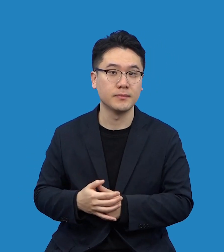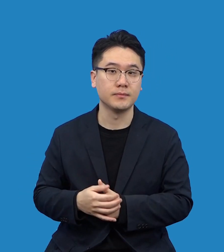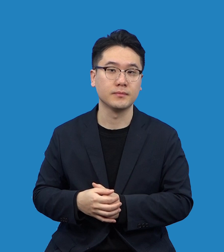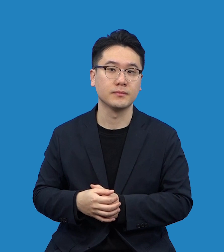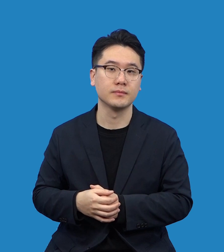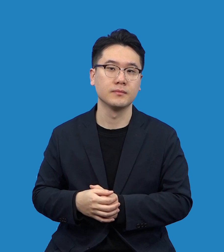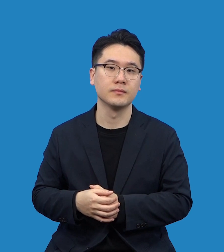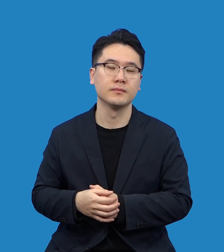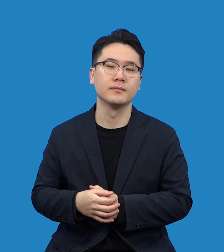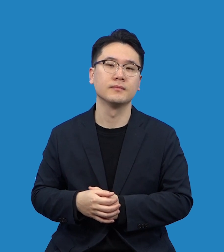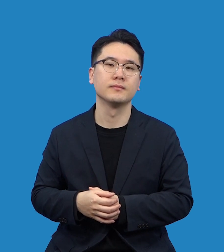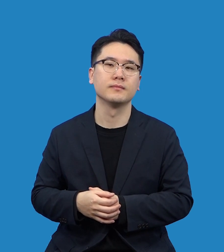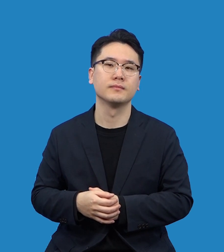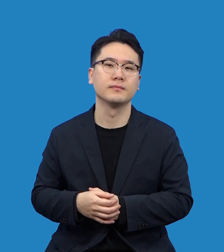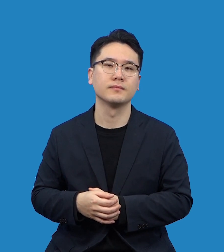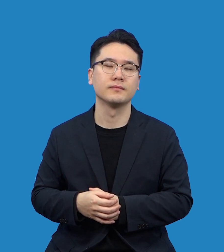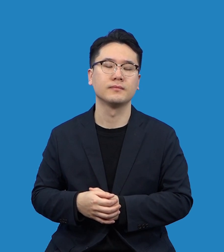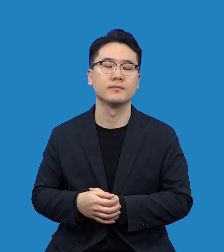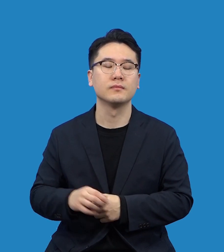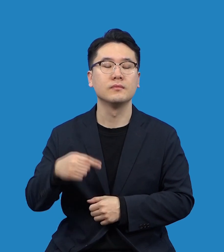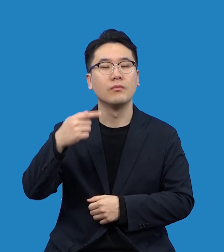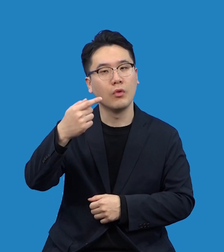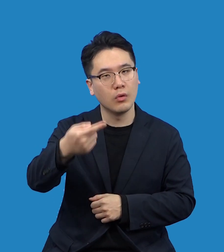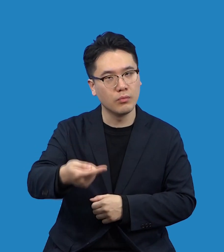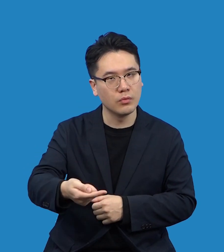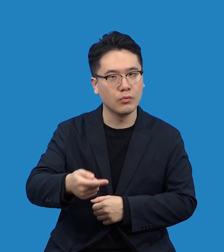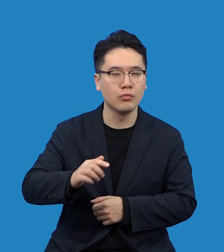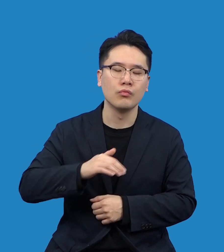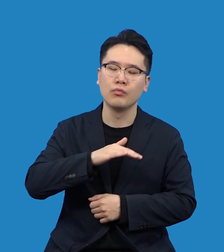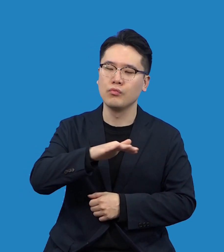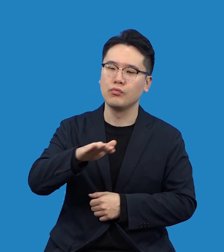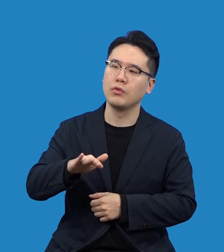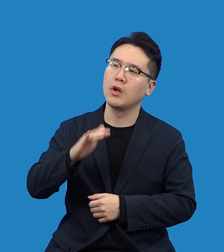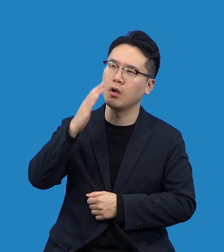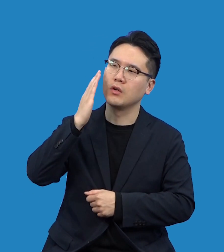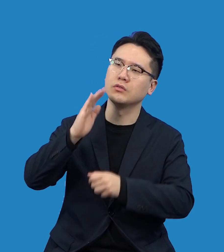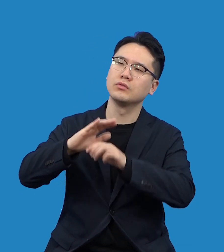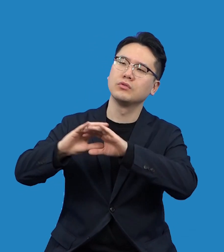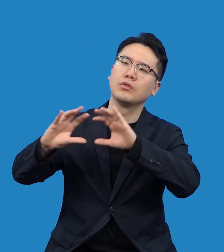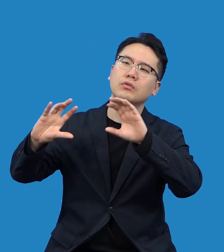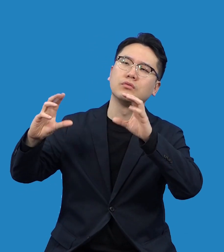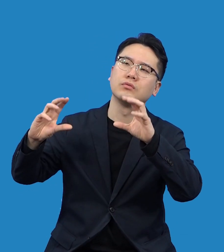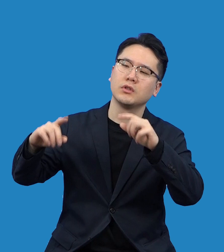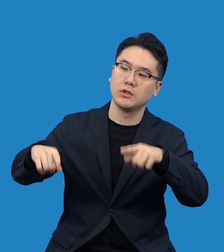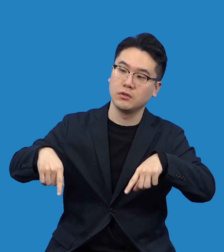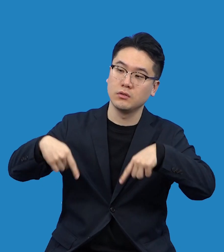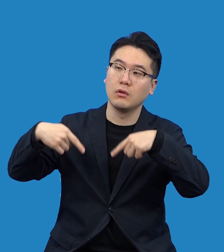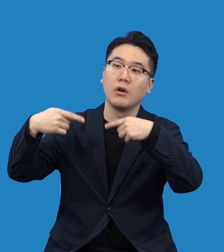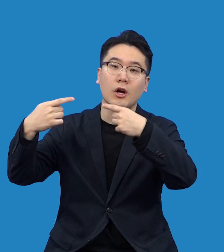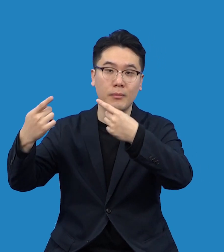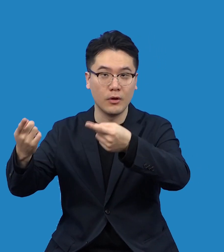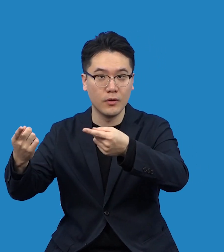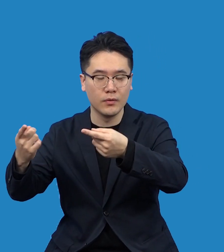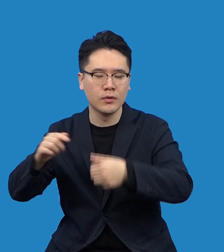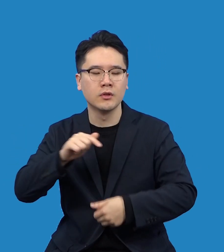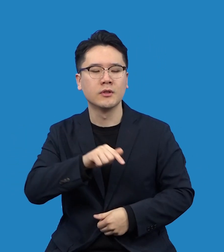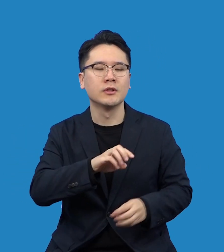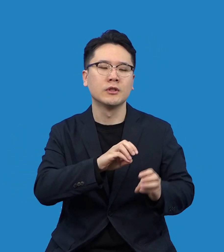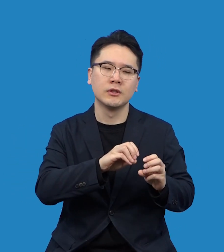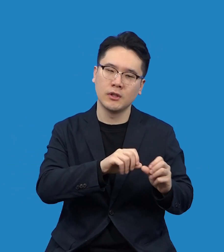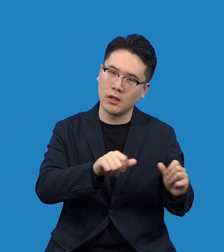이 다음에요, 우리가 천국에 가면 이 땅에서 부부관계로 또는